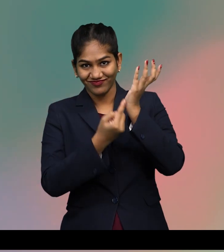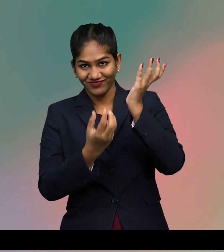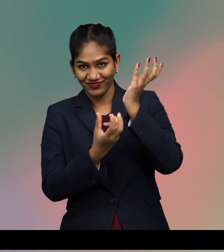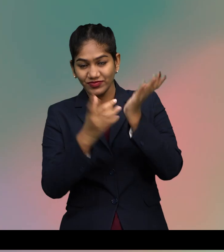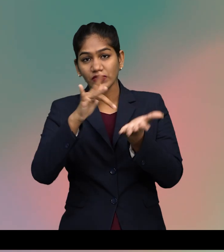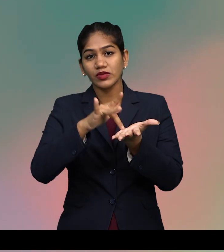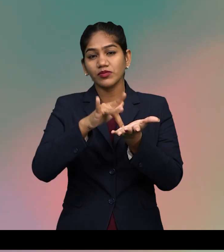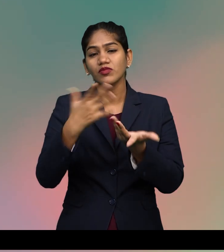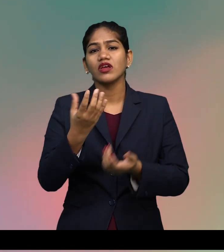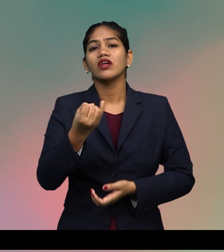350 डिग्री